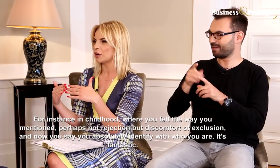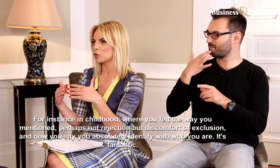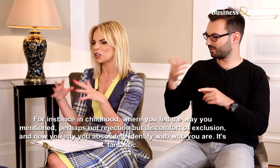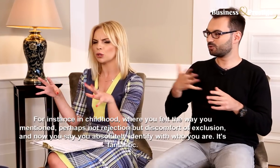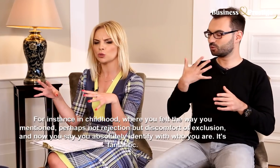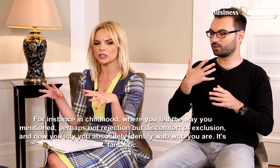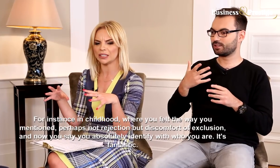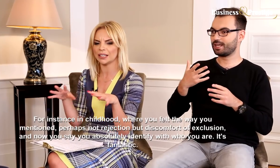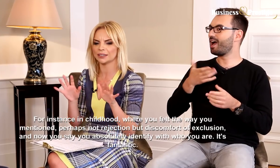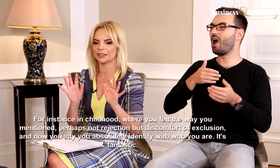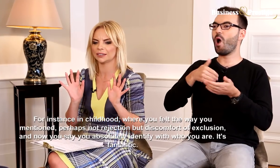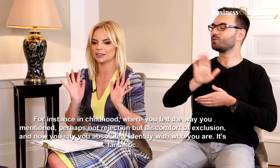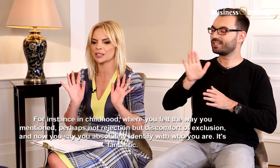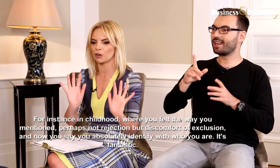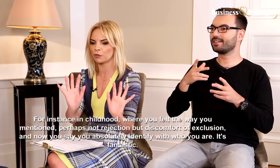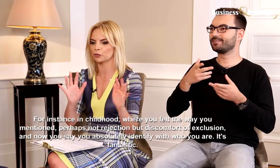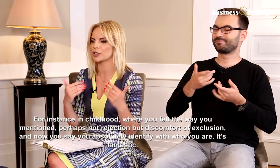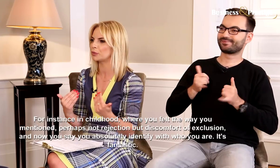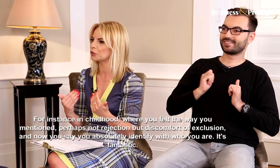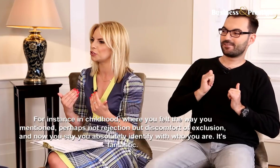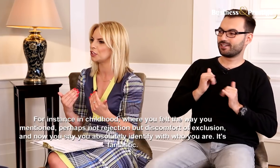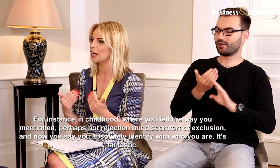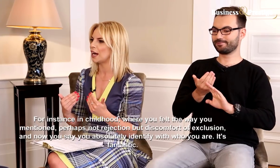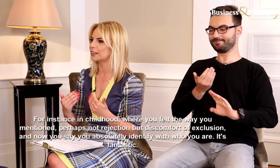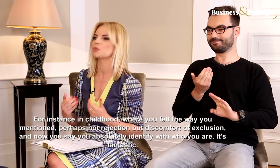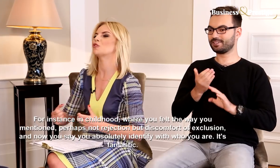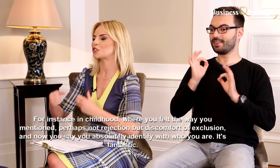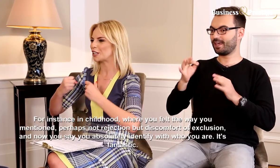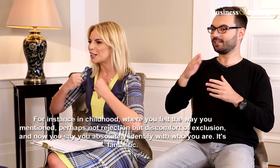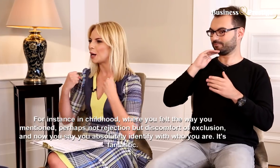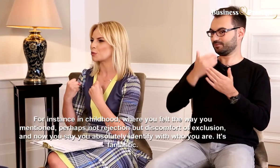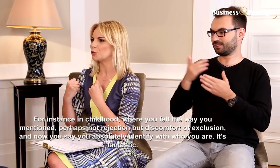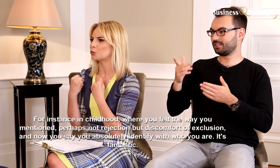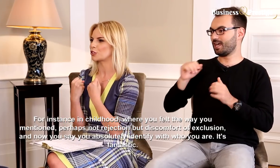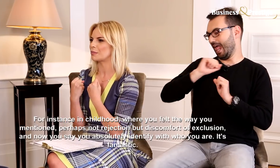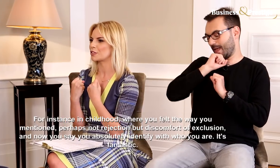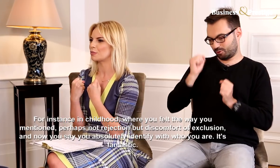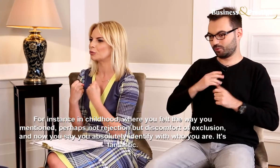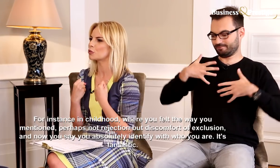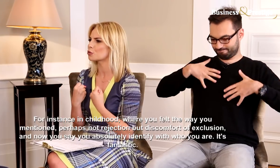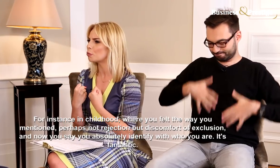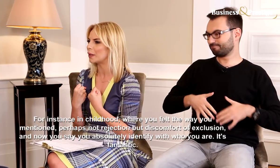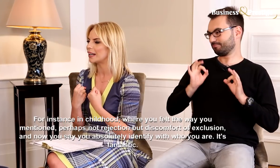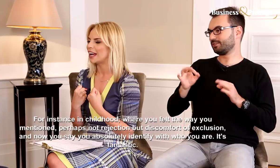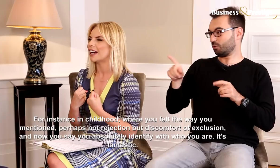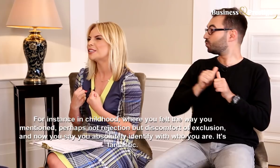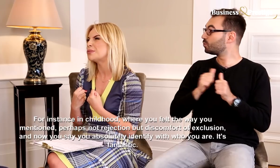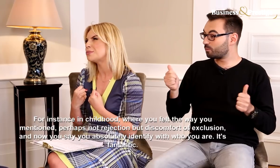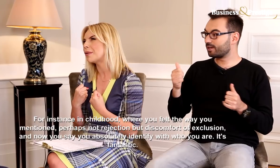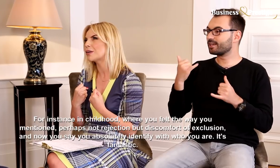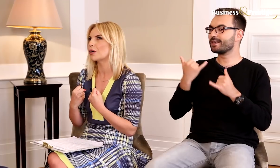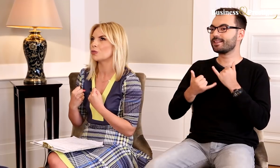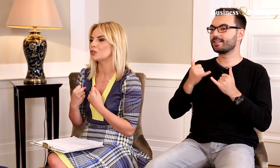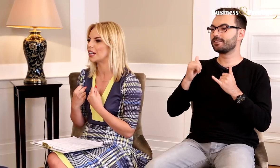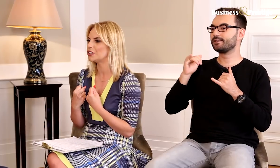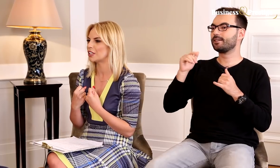powiedziałaś, może nie tyle odrzucenie, jak ten dyskomfort dostępności, a teraz mówisz, że absolutnie się utożsamiasz z sobą, to jest super. A gdybyś